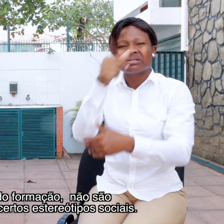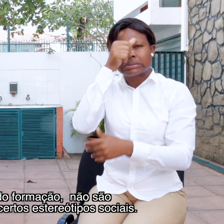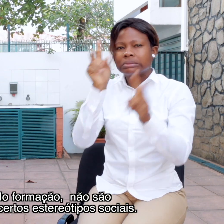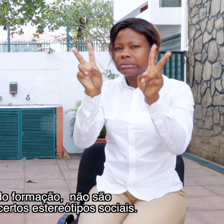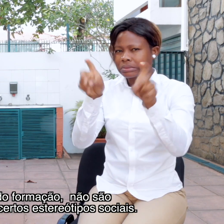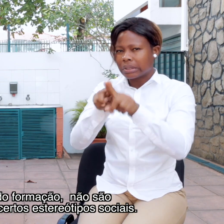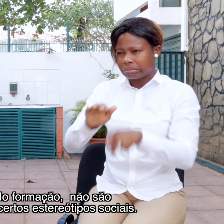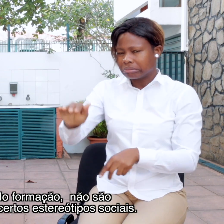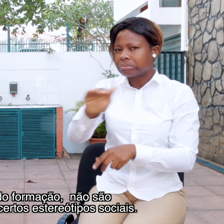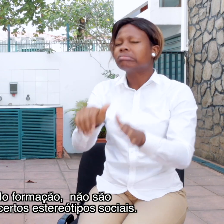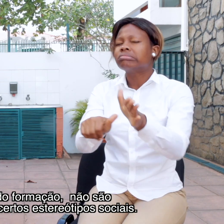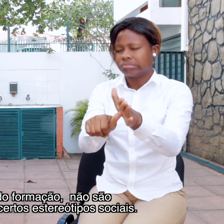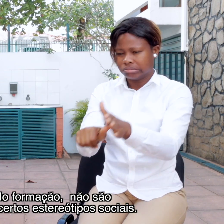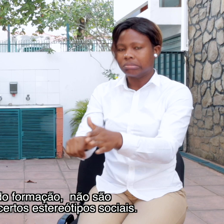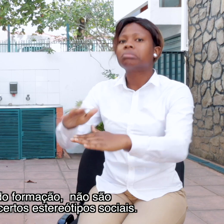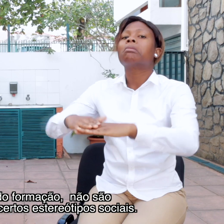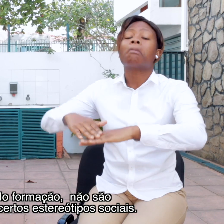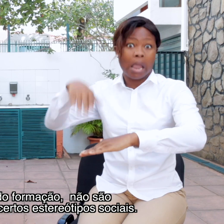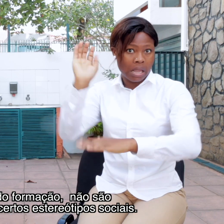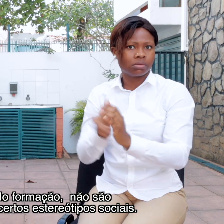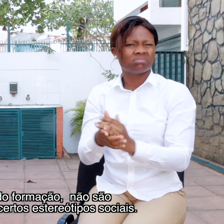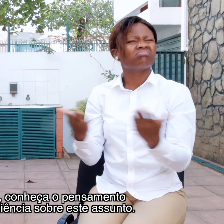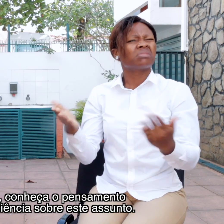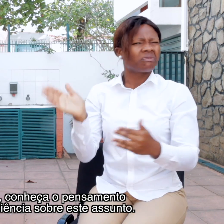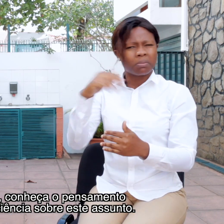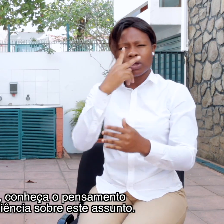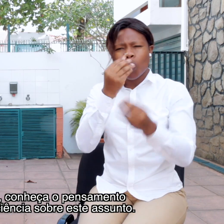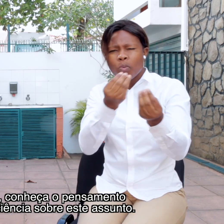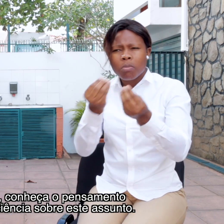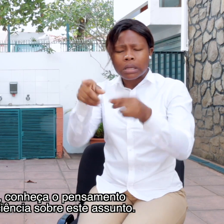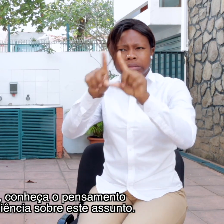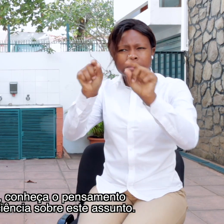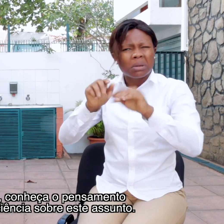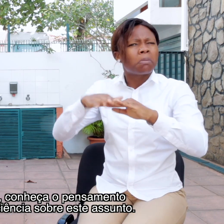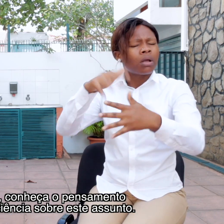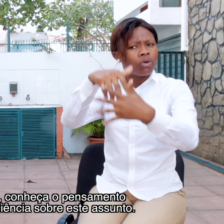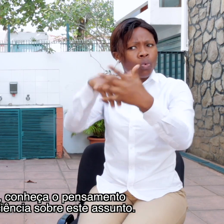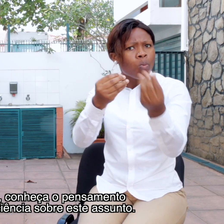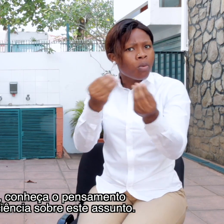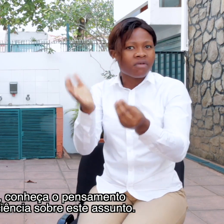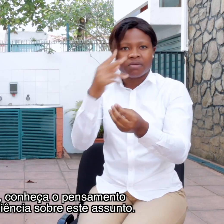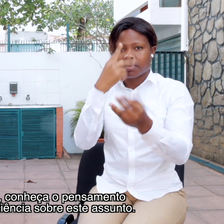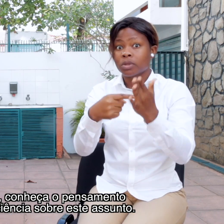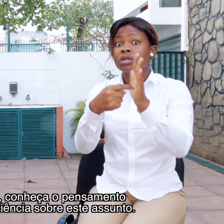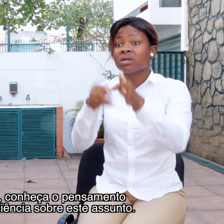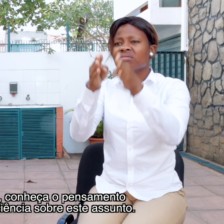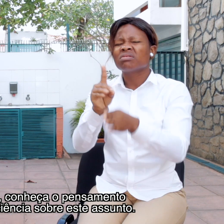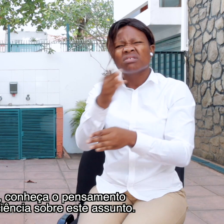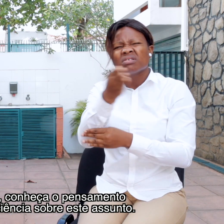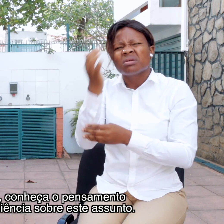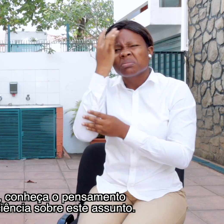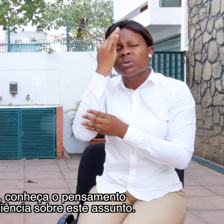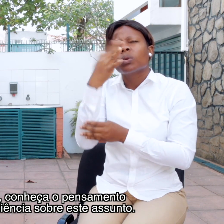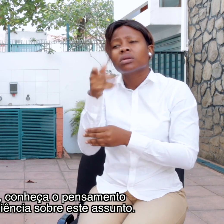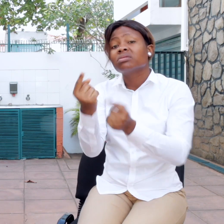são contratados devido a certos estereótipos sociais. Na peça que se segue, conheça o pensamento de pessoas com deficiência